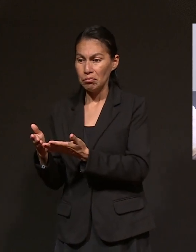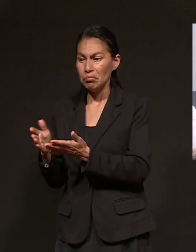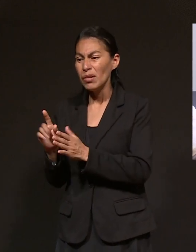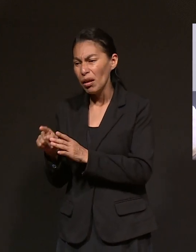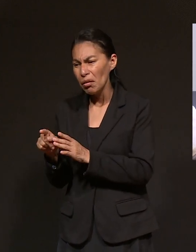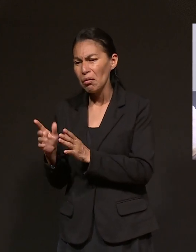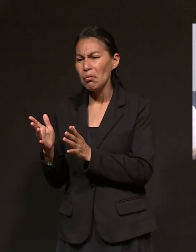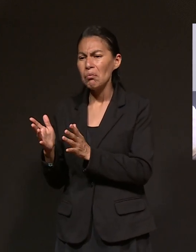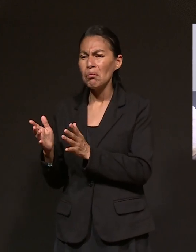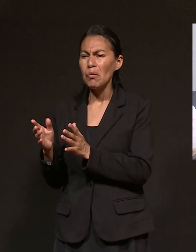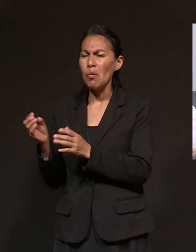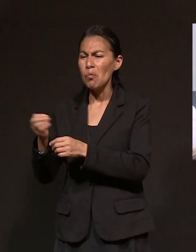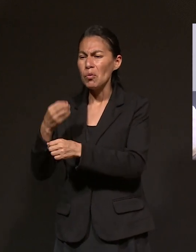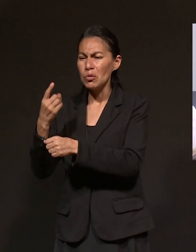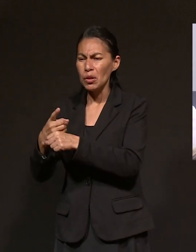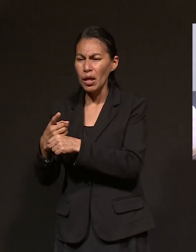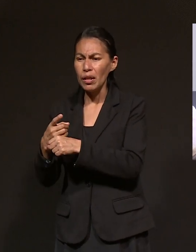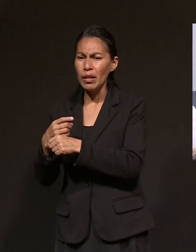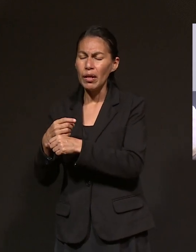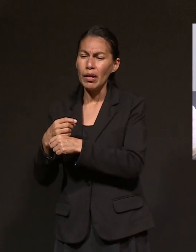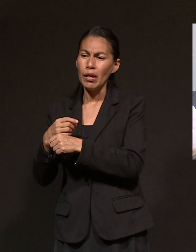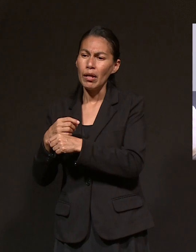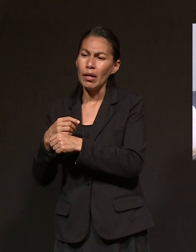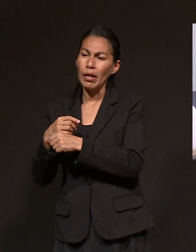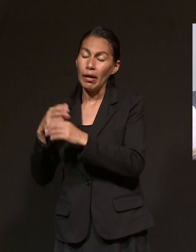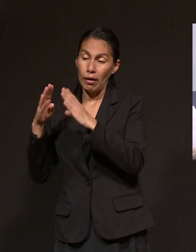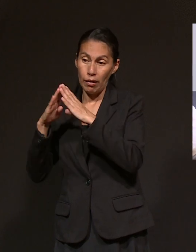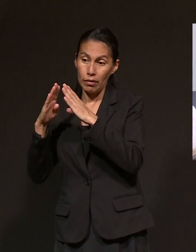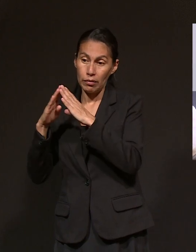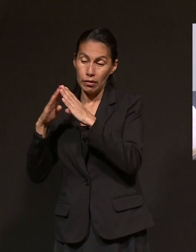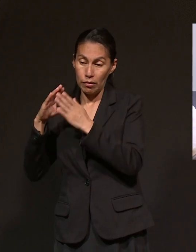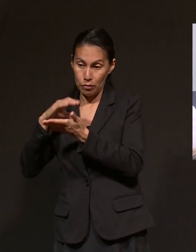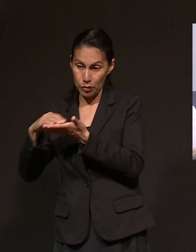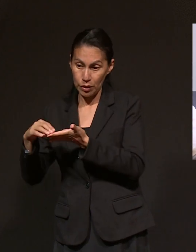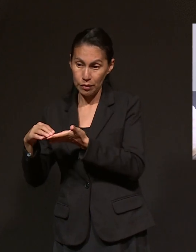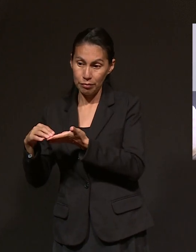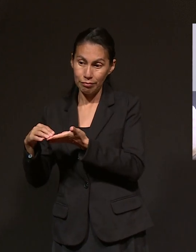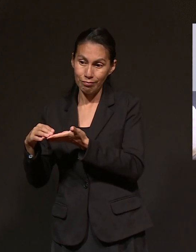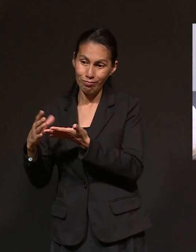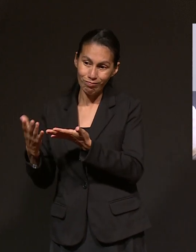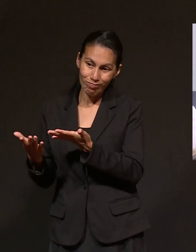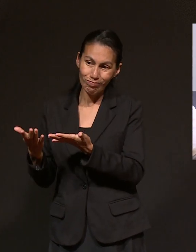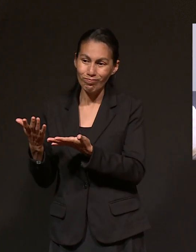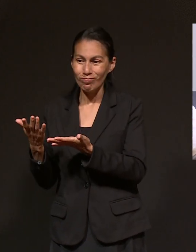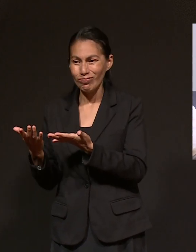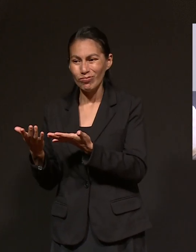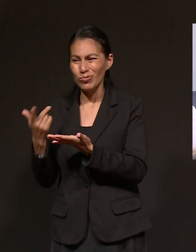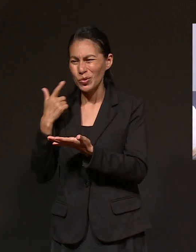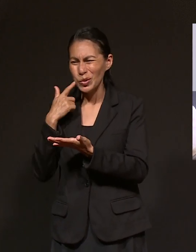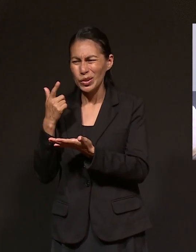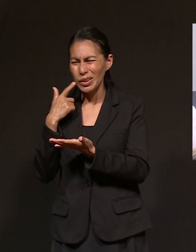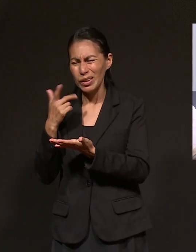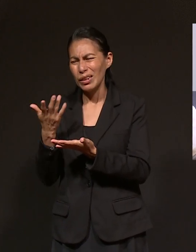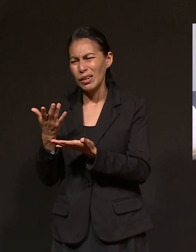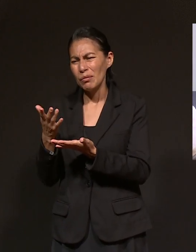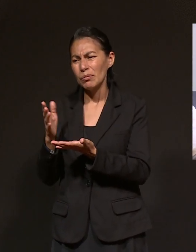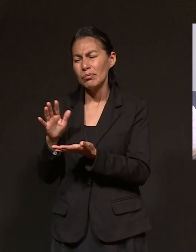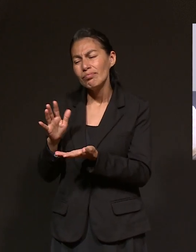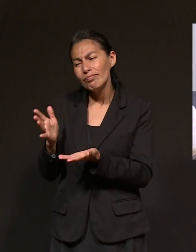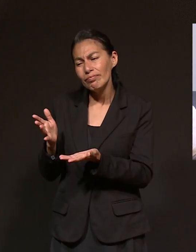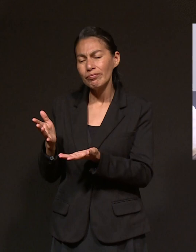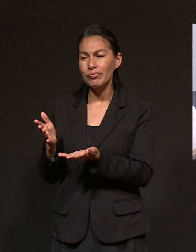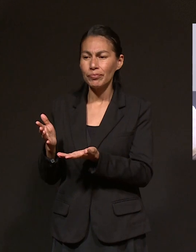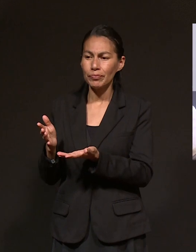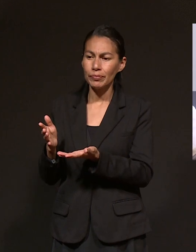tramitar el crédito de mi casa, de Infonavit. Y yo dije que no, porque mi idea era regresar